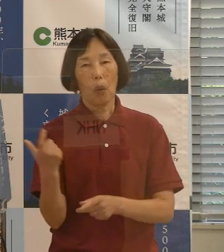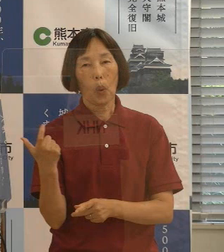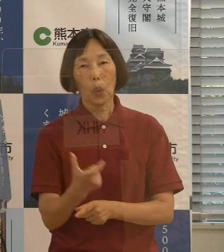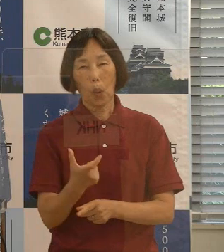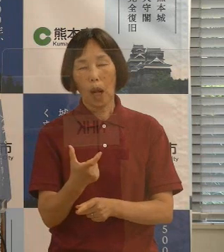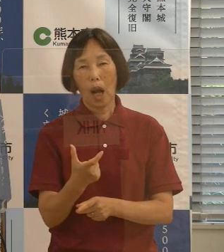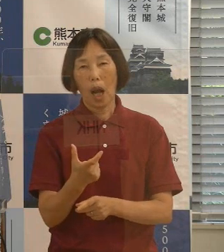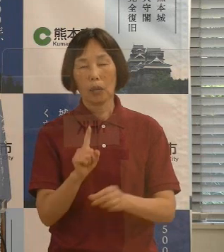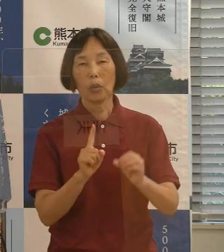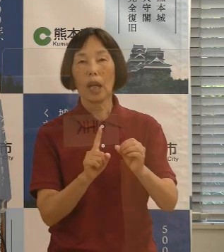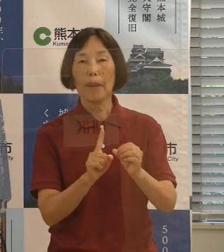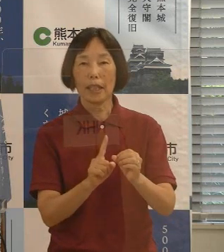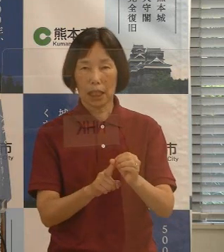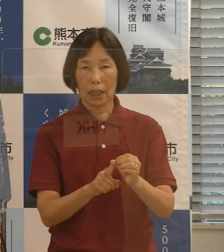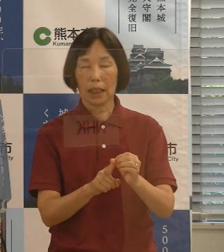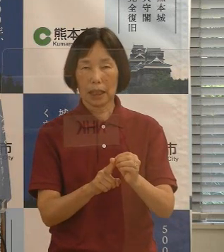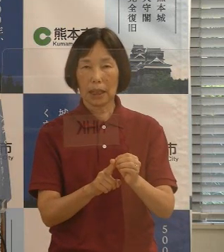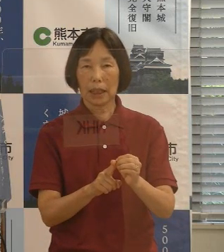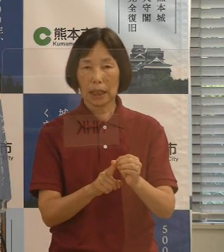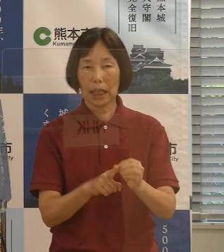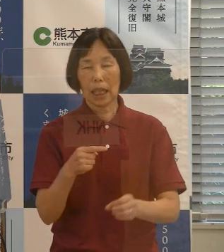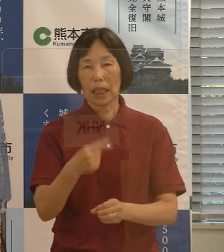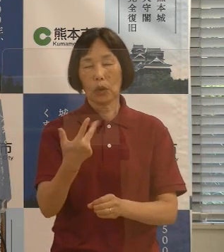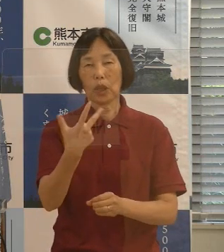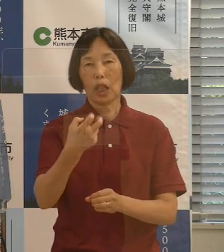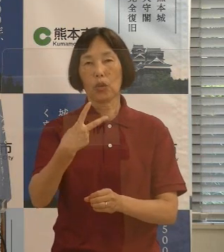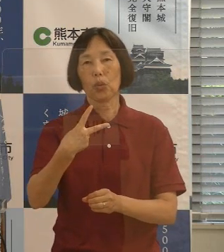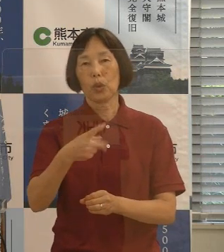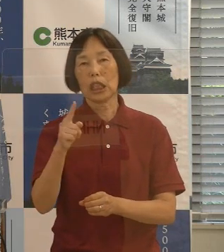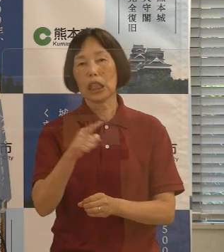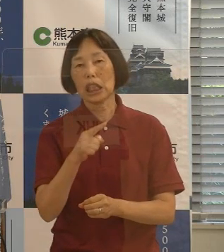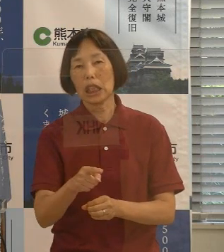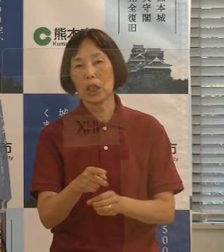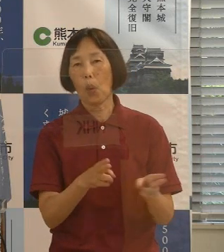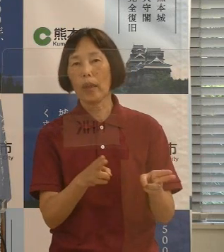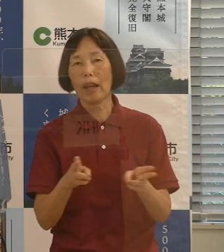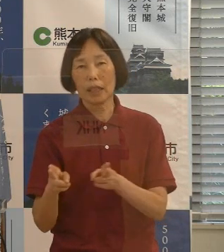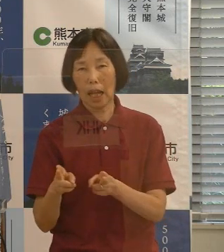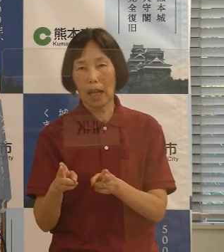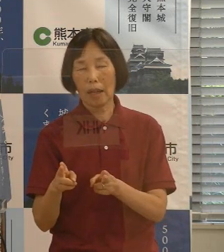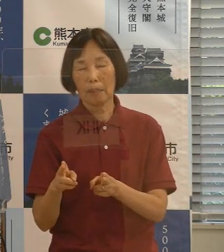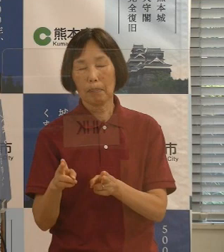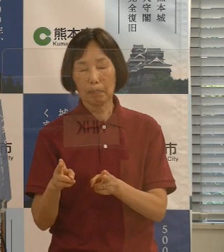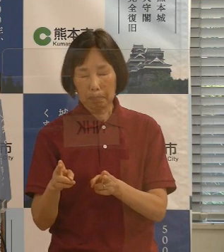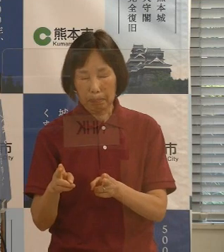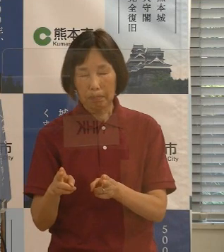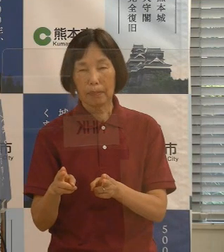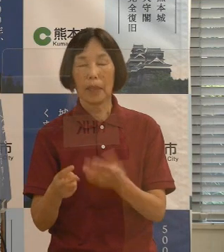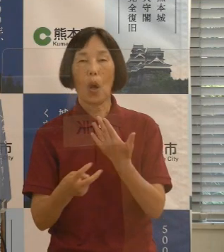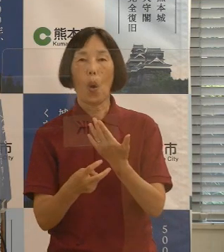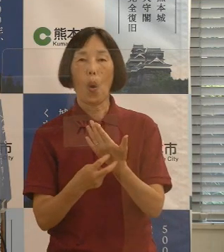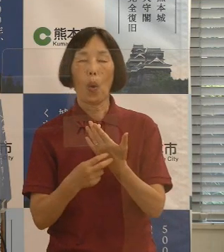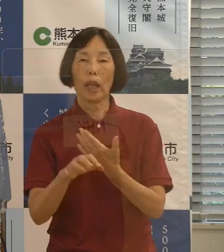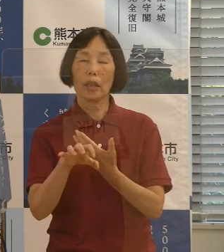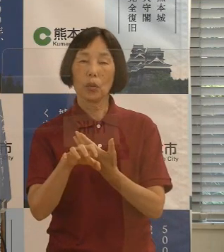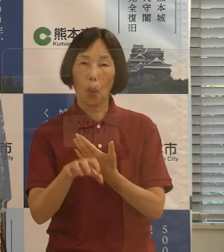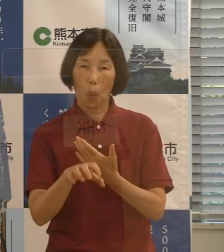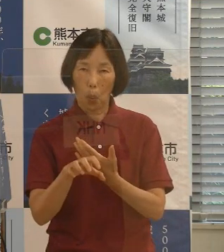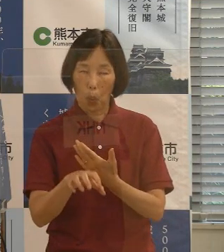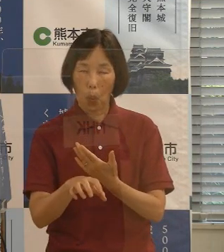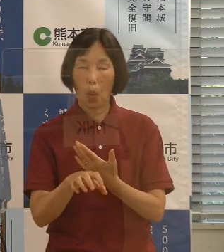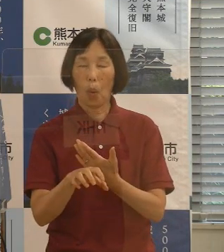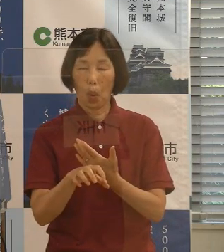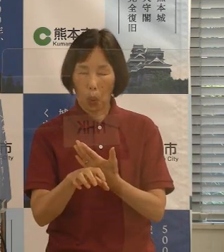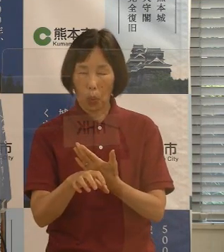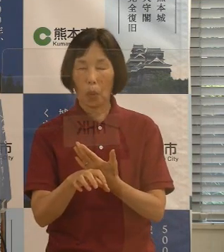増えてきましたので、まあ、172名体制という非常に大きな体制で今保健所の方、この新型